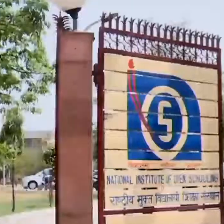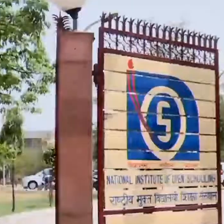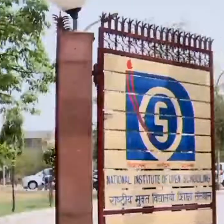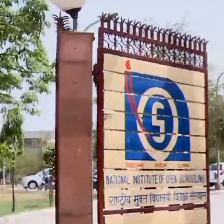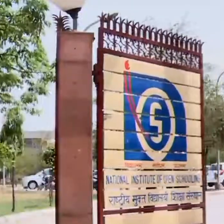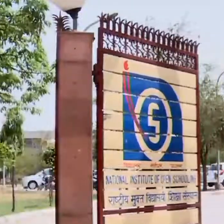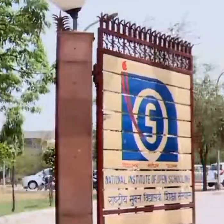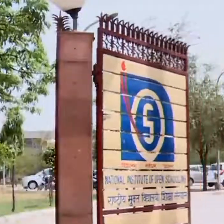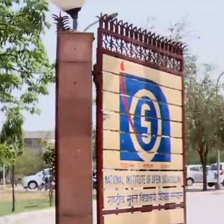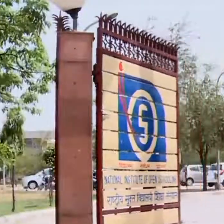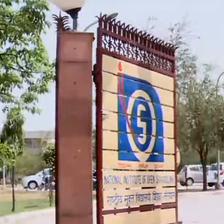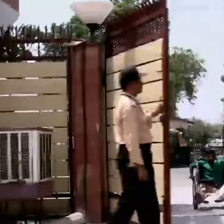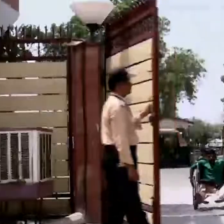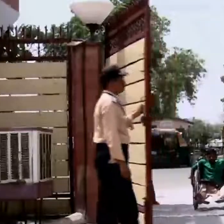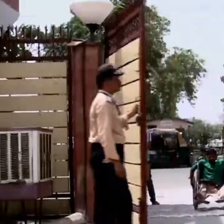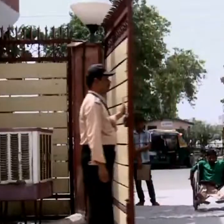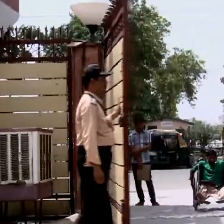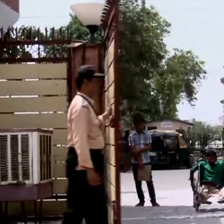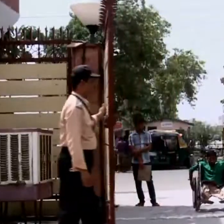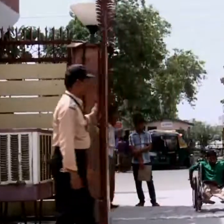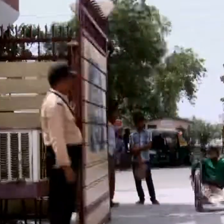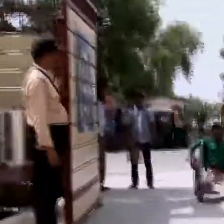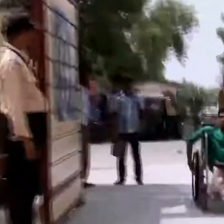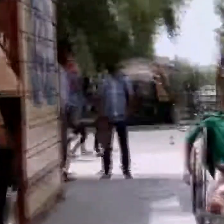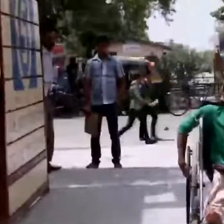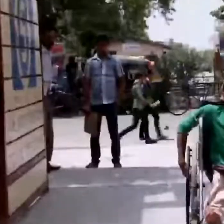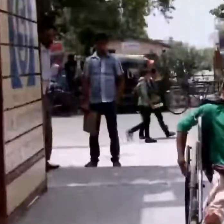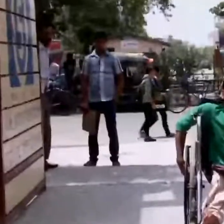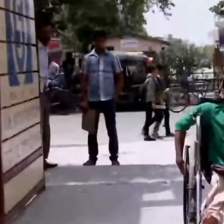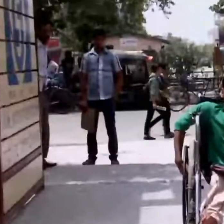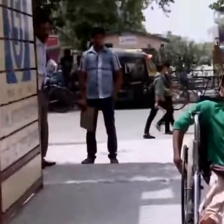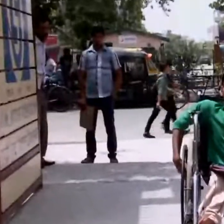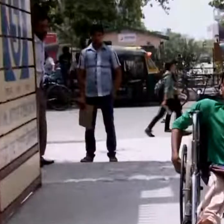जीवन ये प्रकाशित करने राहों को आलोकित करने,